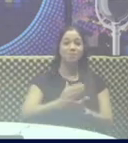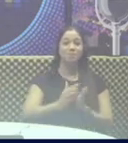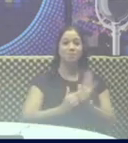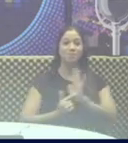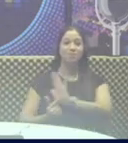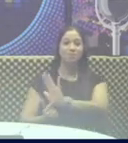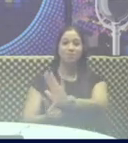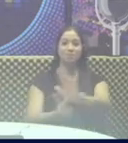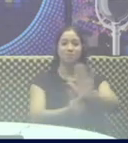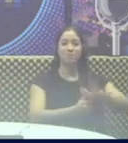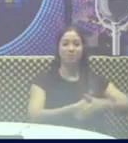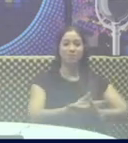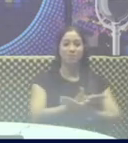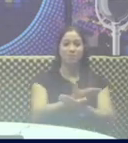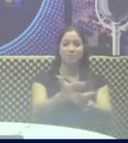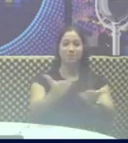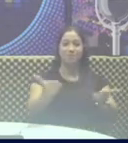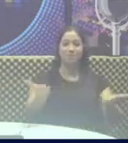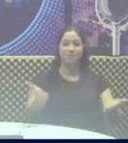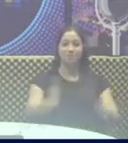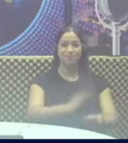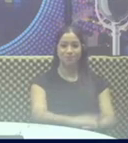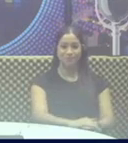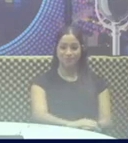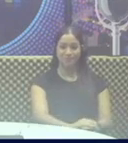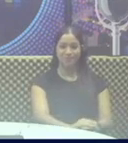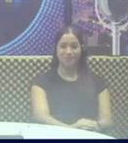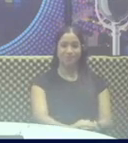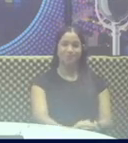Uberlândia no ar pra você.